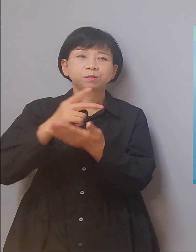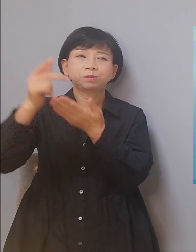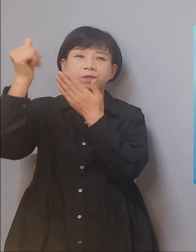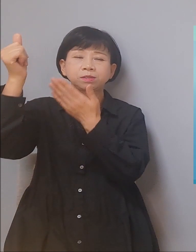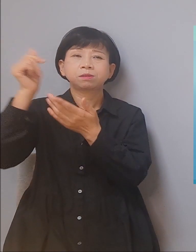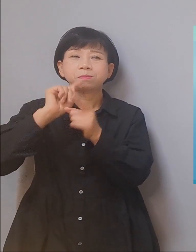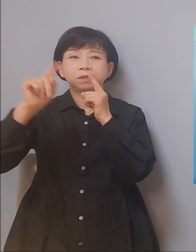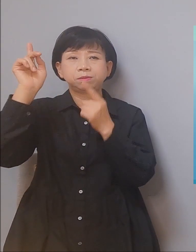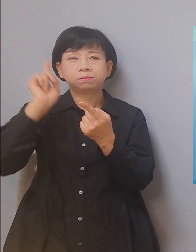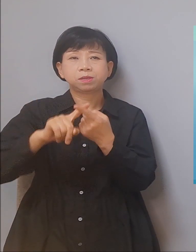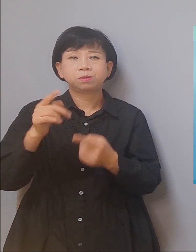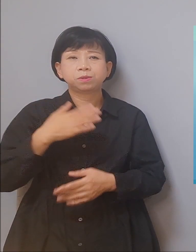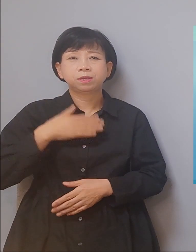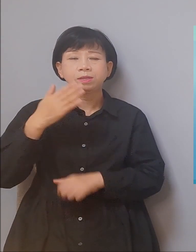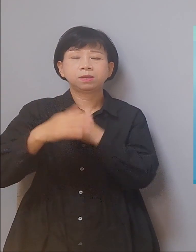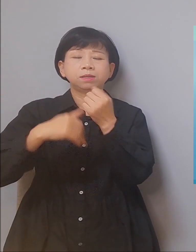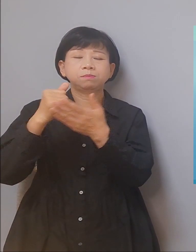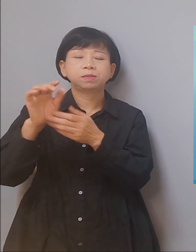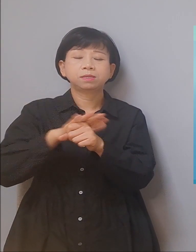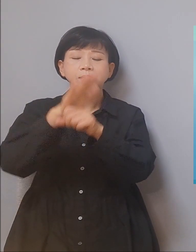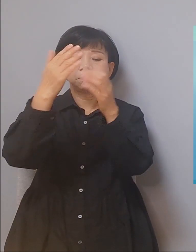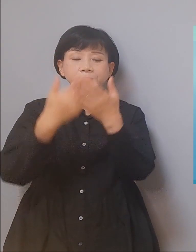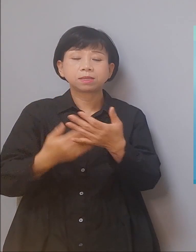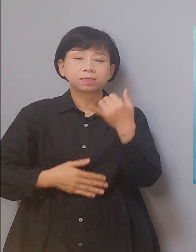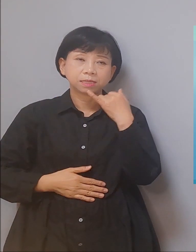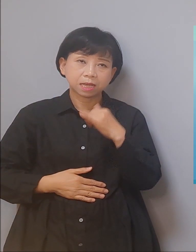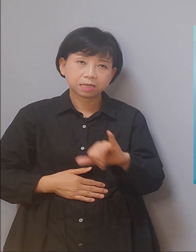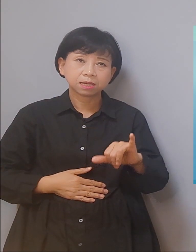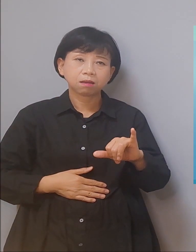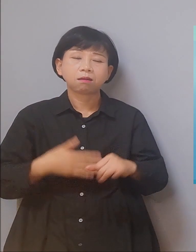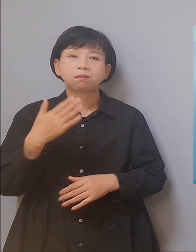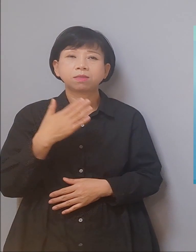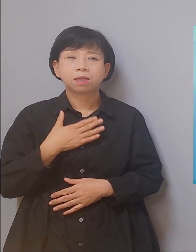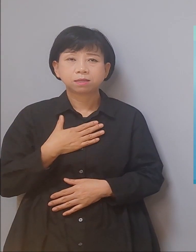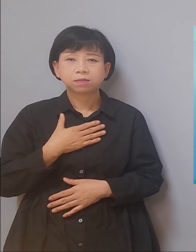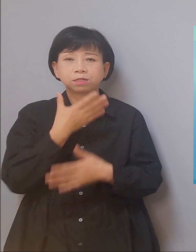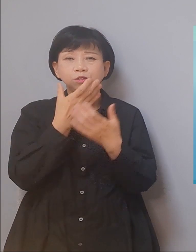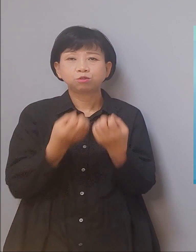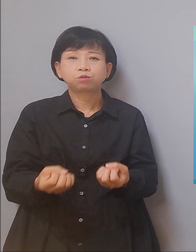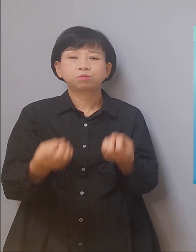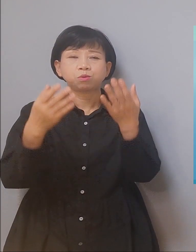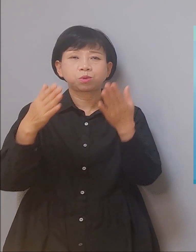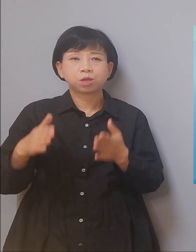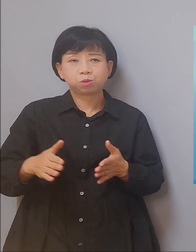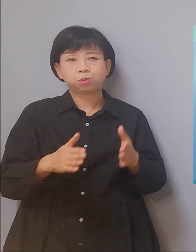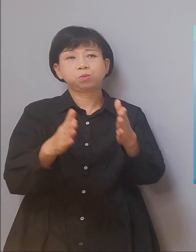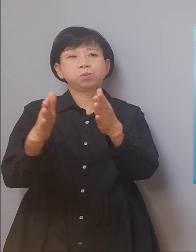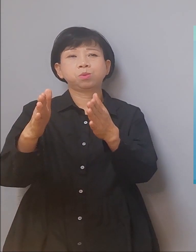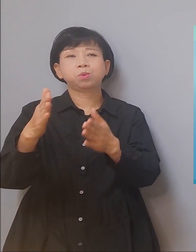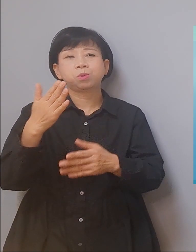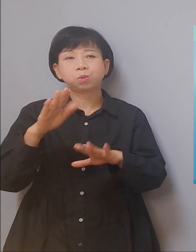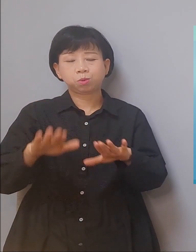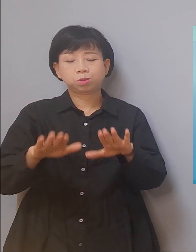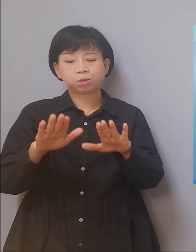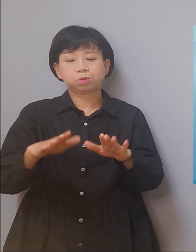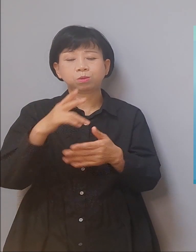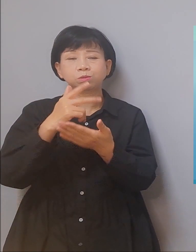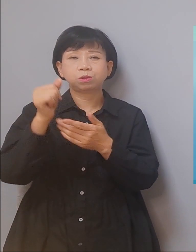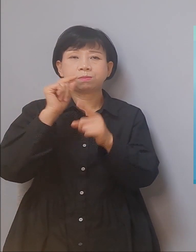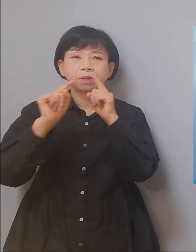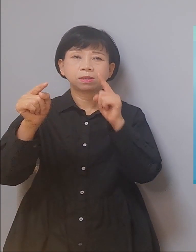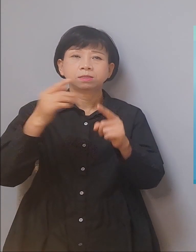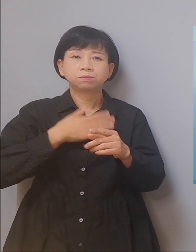주께서 말씀하신 대로 나는 하나님의 사랑받는 자녀입니다. 나는 축복의 통로입니다. 오늘도